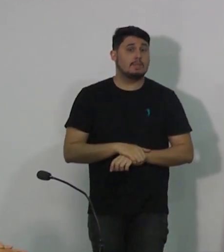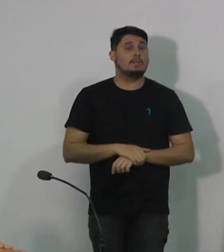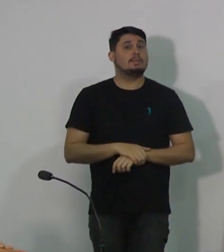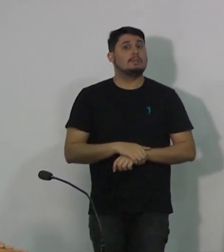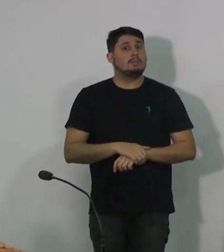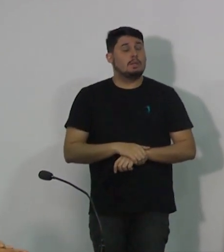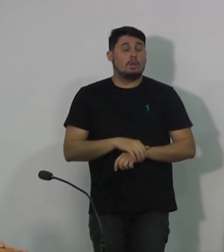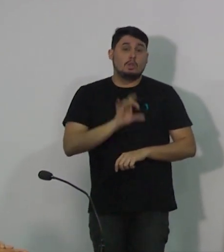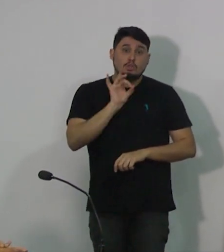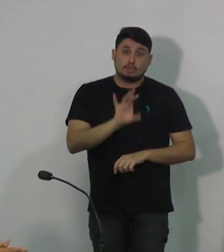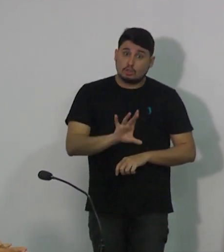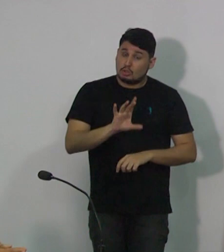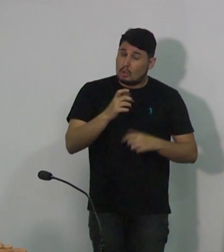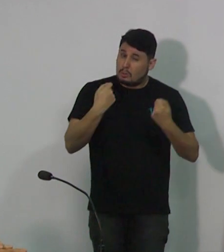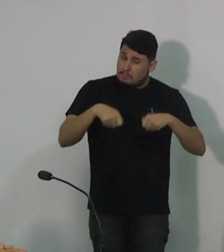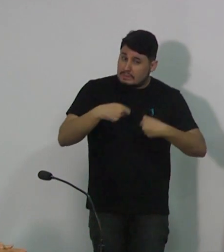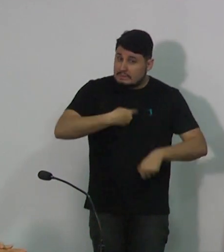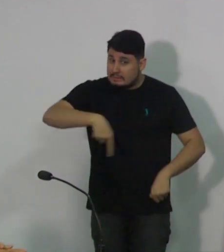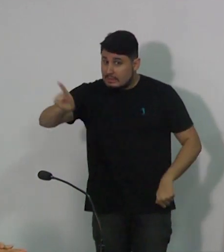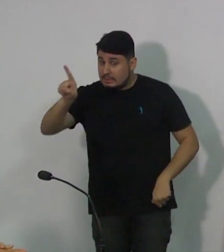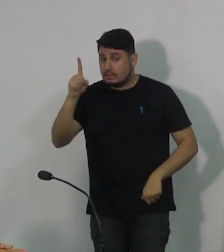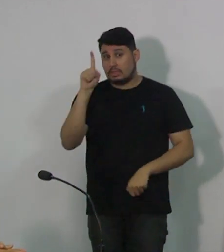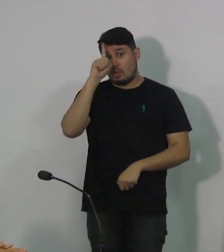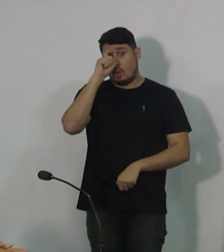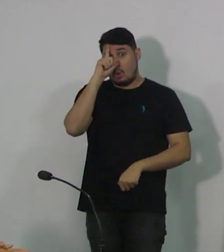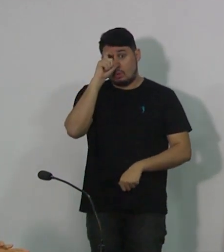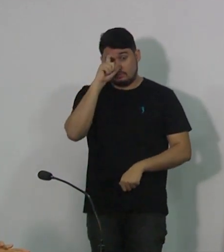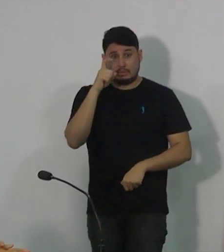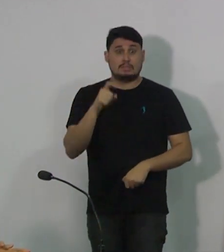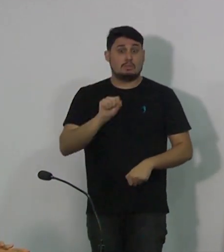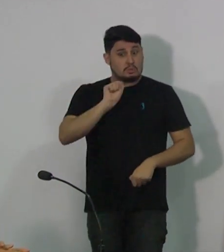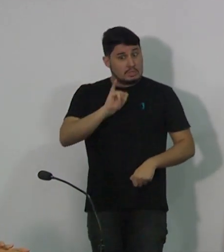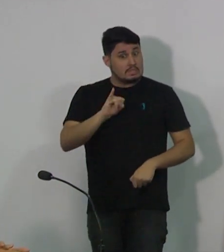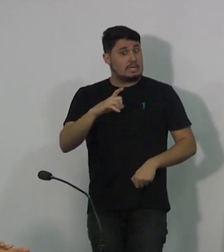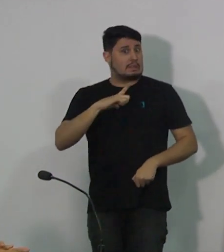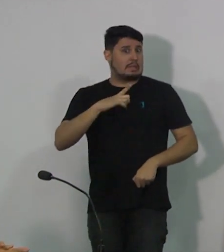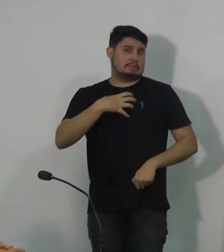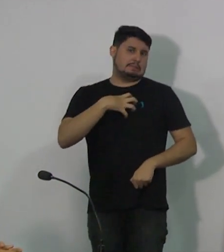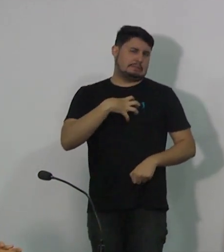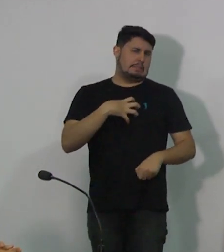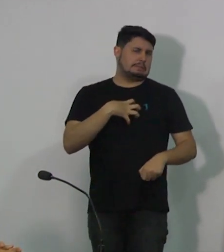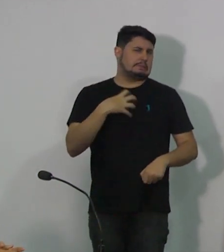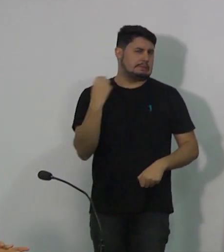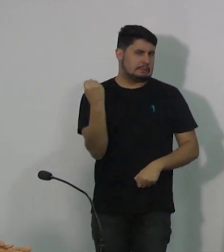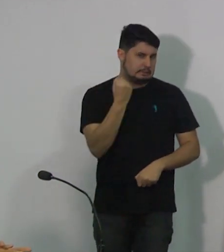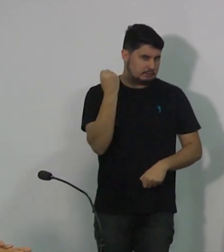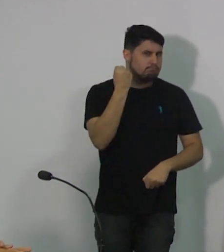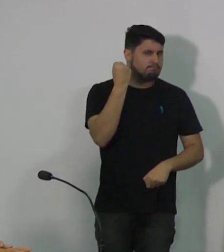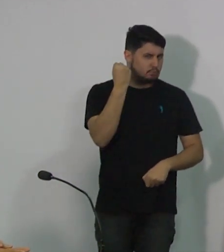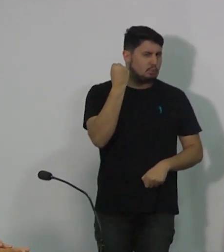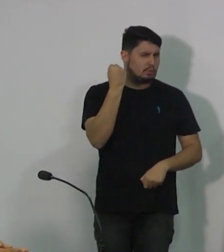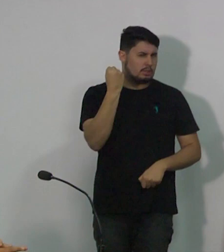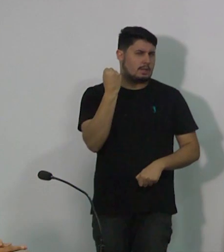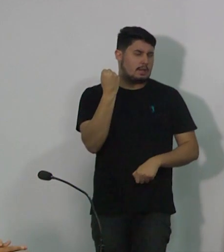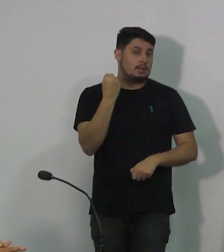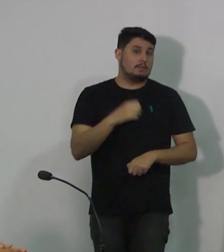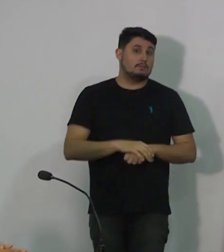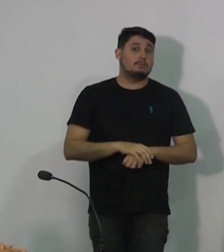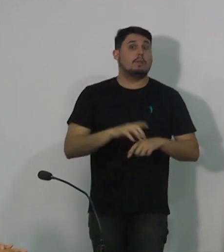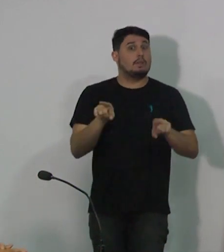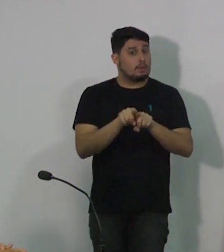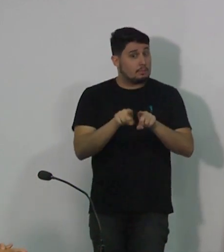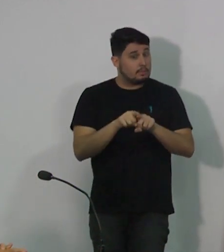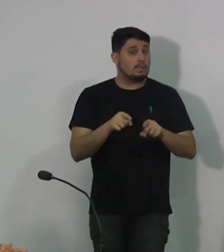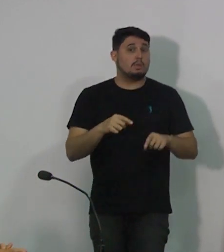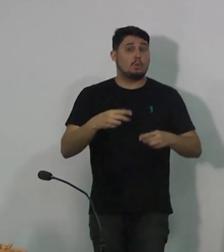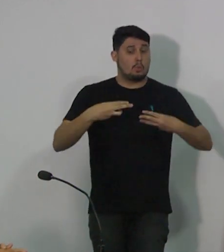procurar os serviços naqueles casos em que houver maior necessidade para que não haja exposição. E a gente tem feito um esforço, o próprio Ministério da Saúde fez a